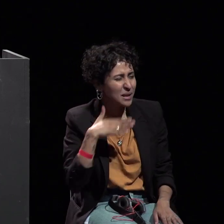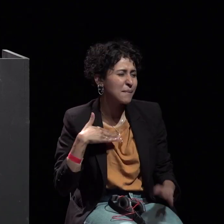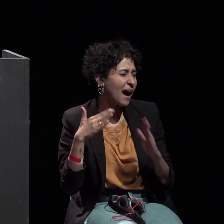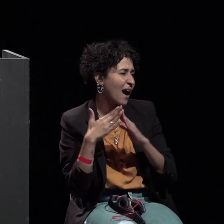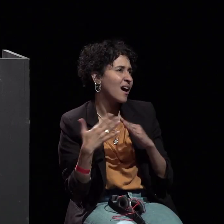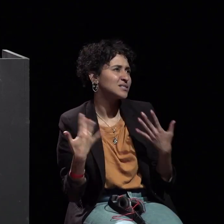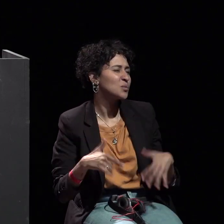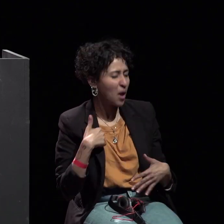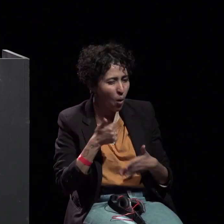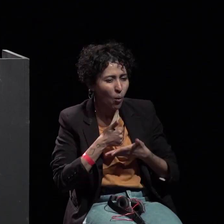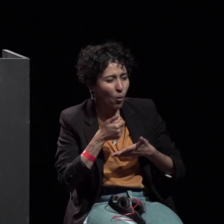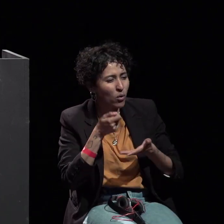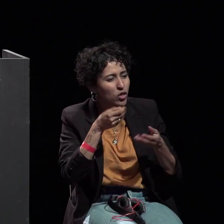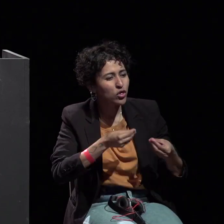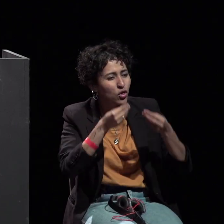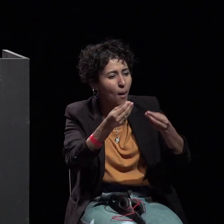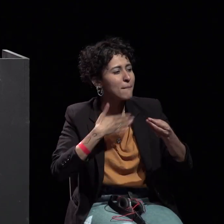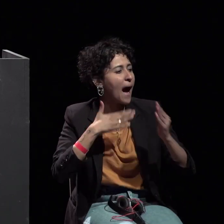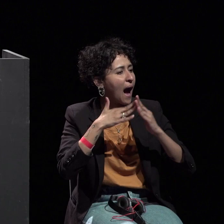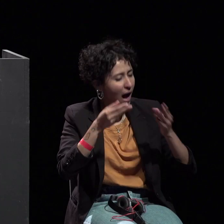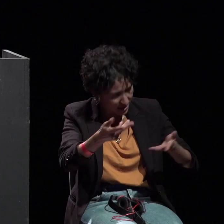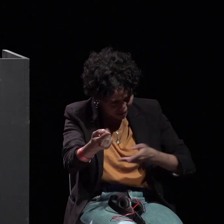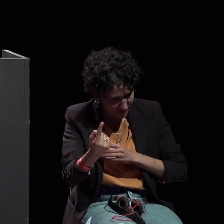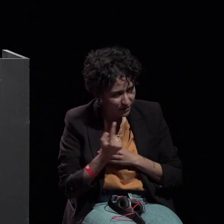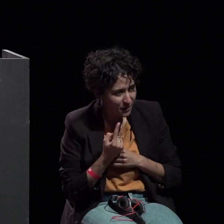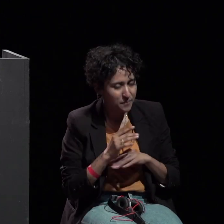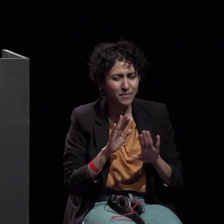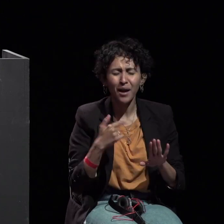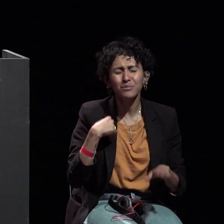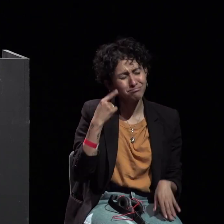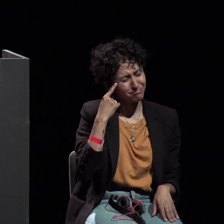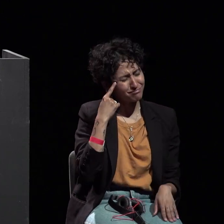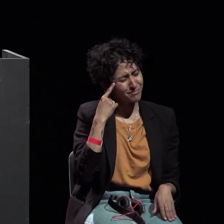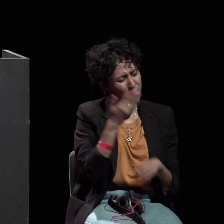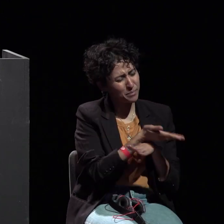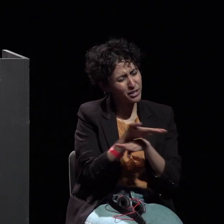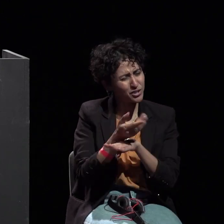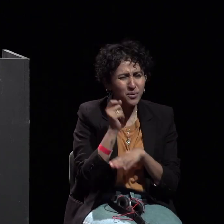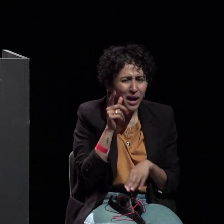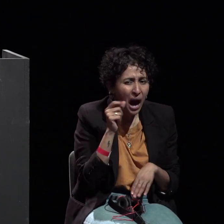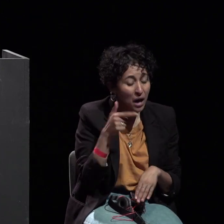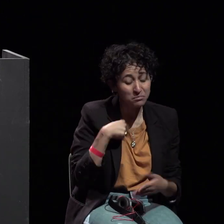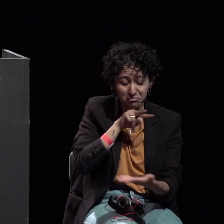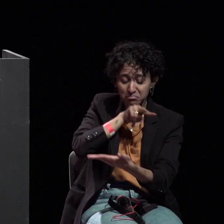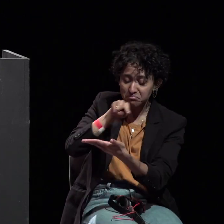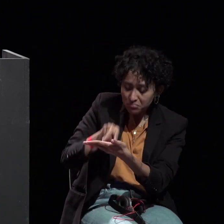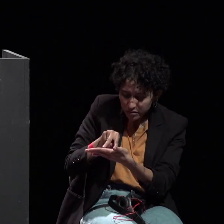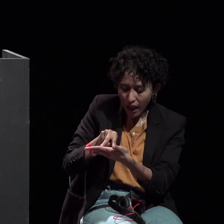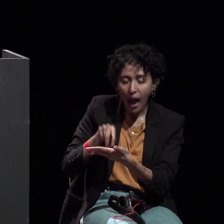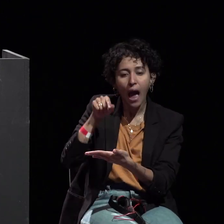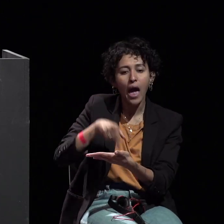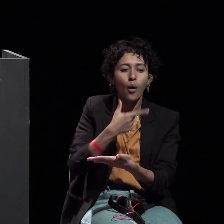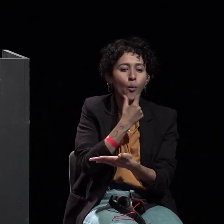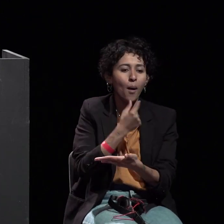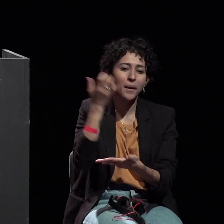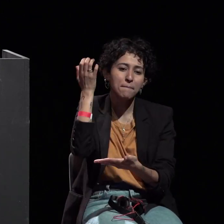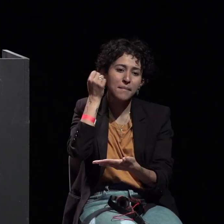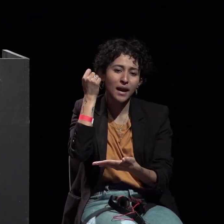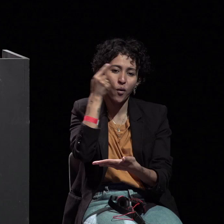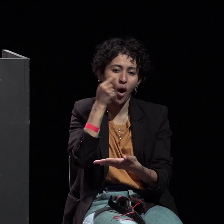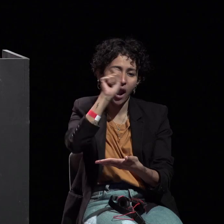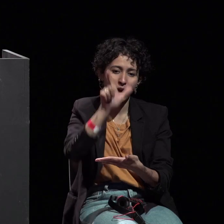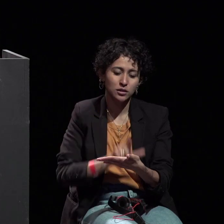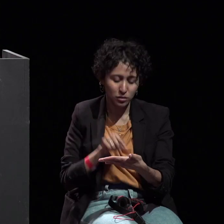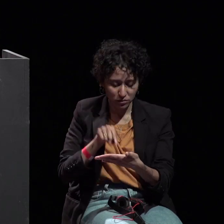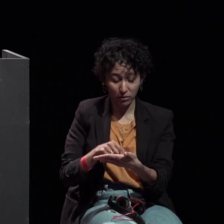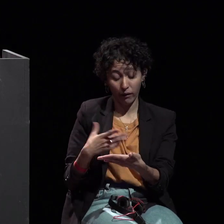do mendigo gato de Curitiba. Era um jovem branco, de olhos claros, que era mendigo na cidade de Curitiba. E a pergunta, eu lembro que eu fiz